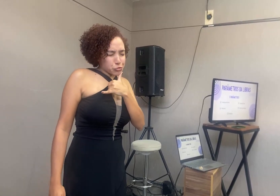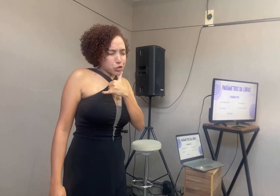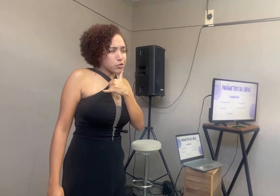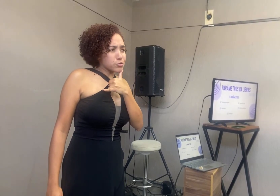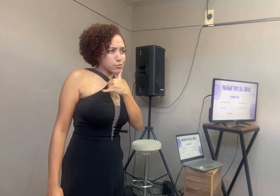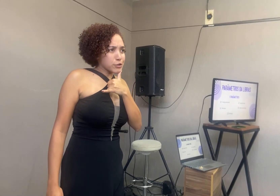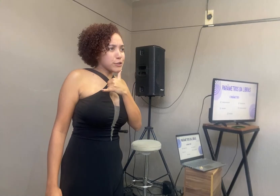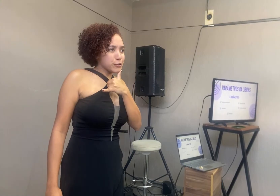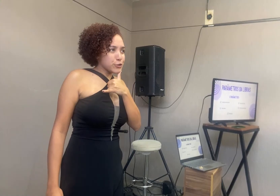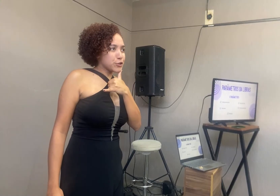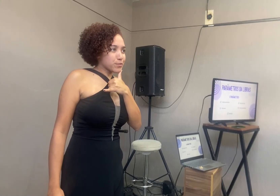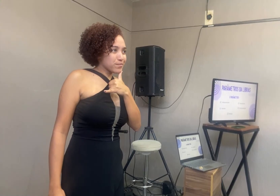Eu estou triste.